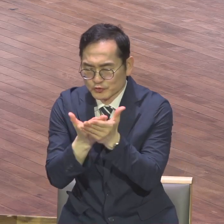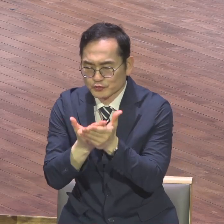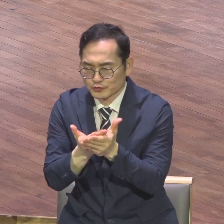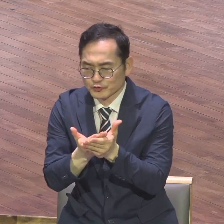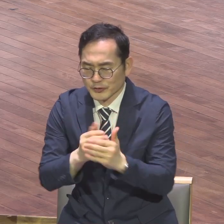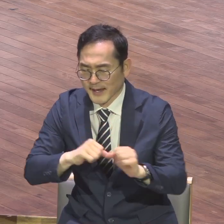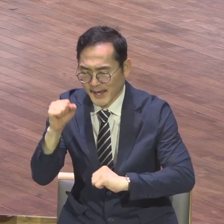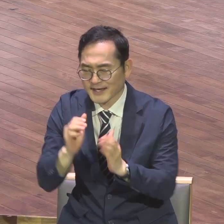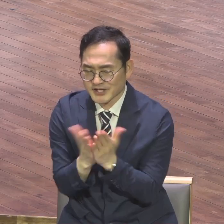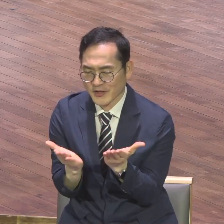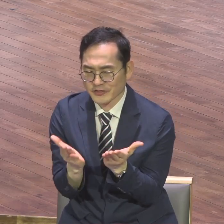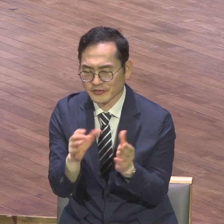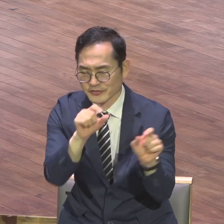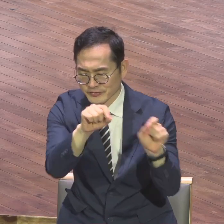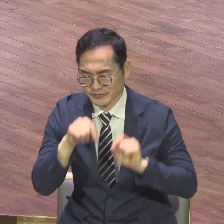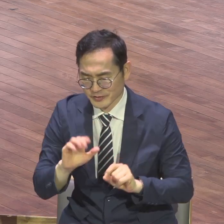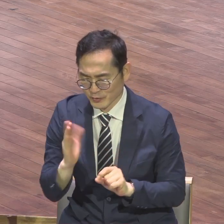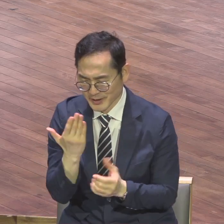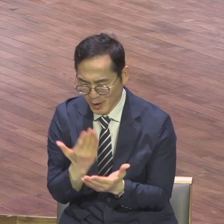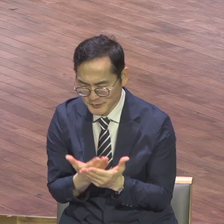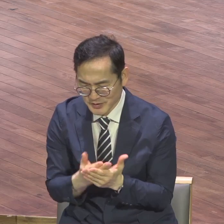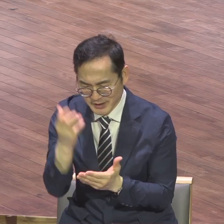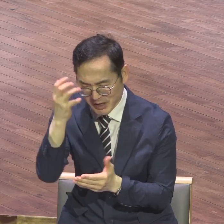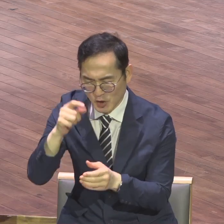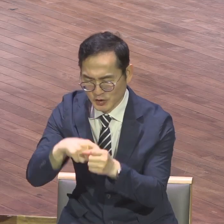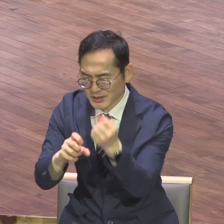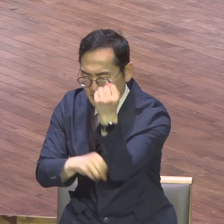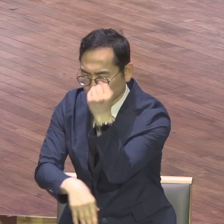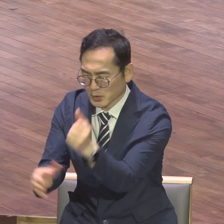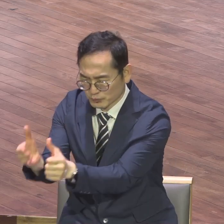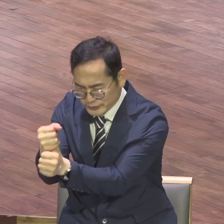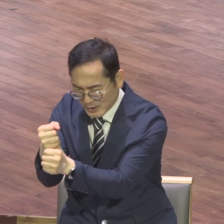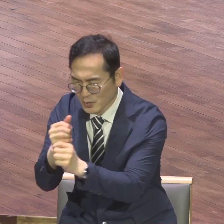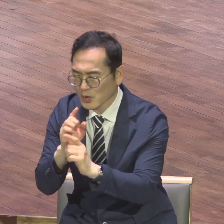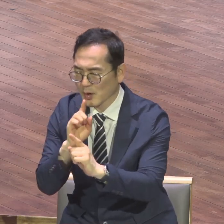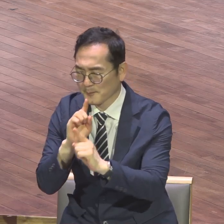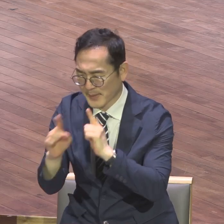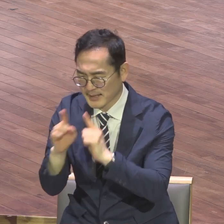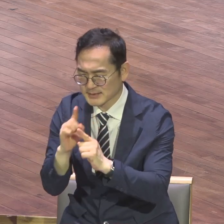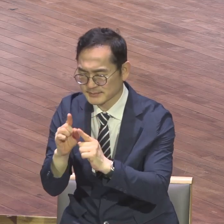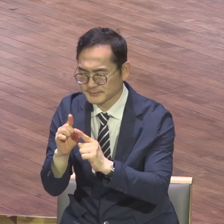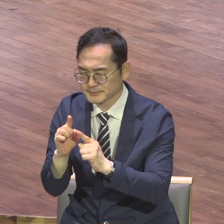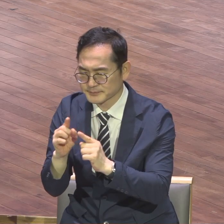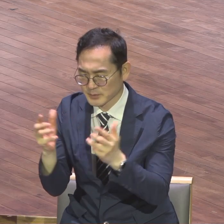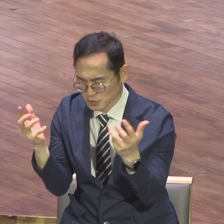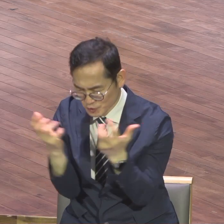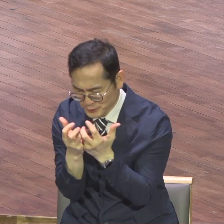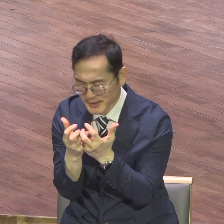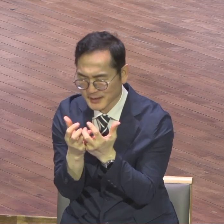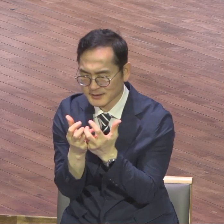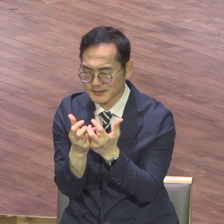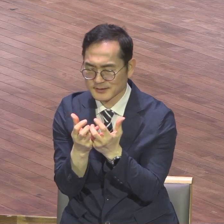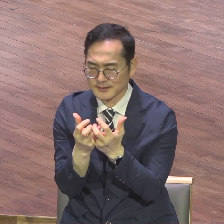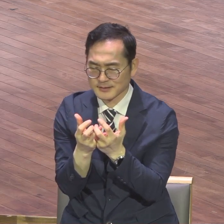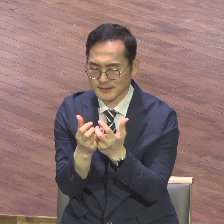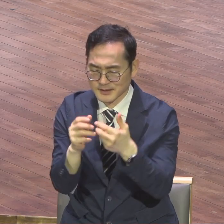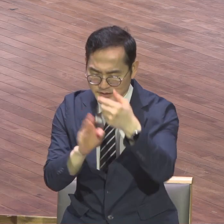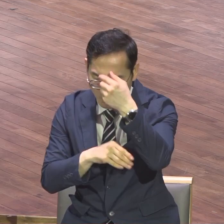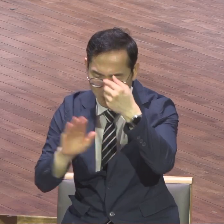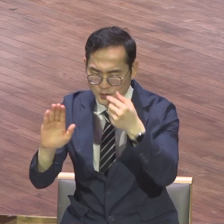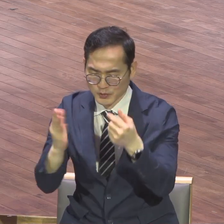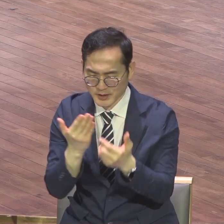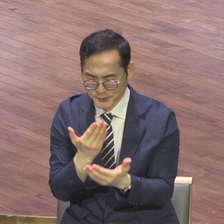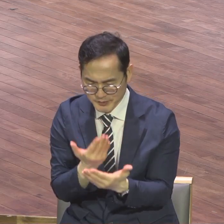하여 주옵소서. 영적 본질을 붙잡고 늘 말씀 속에서 말씀으로 충만한 그런 주님의 성도를 다